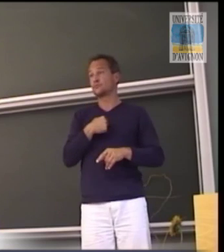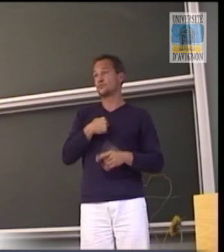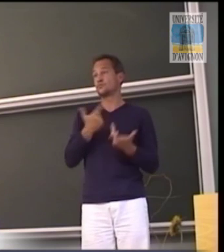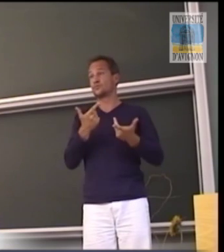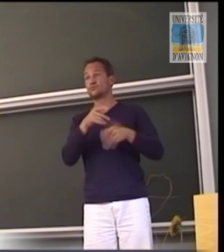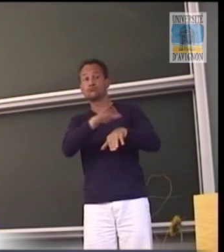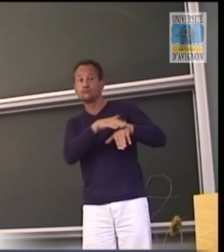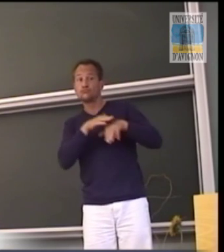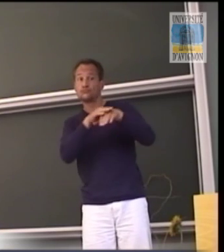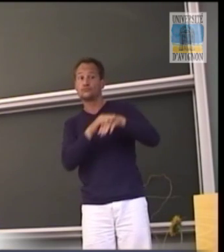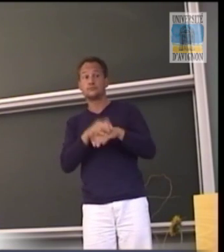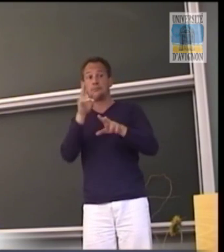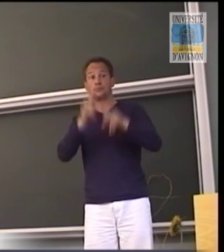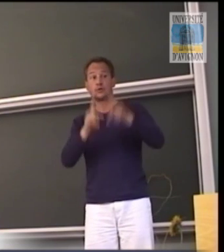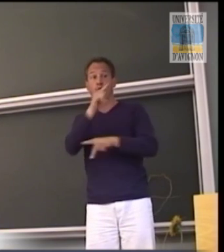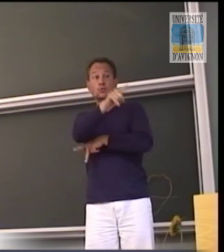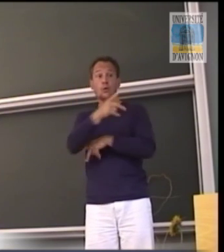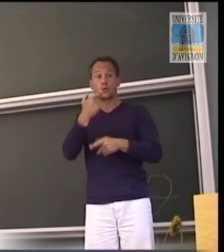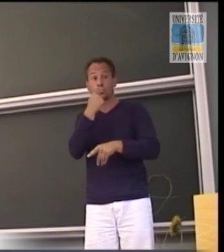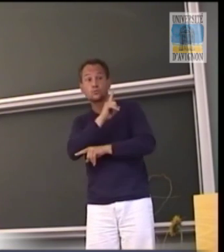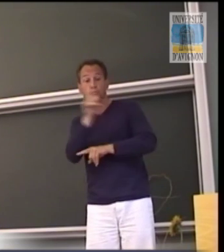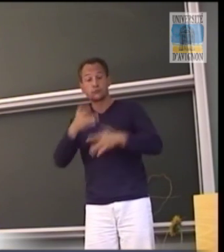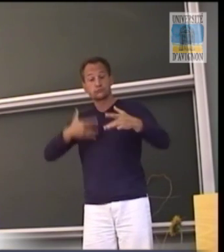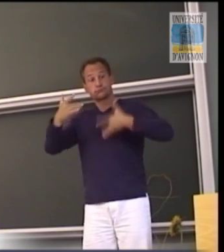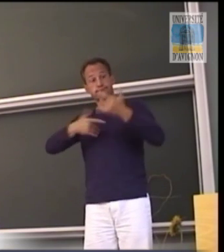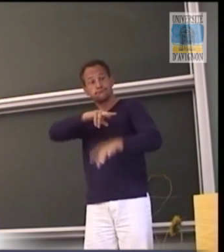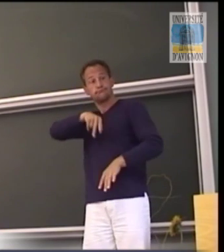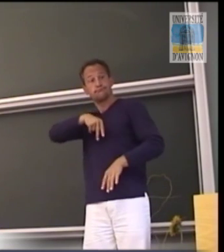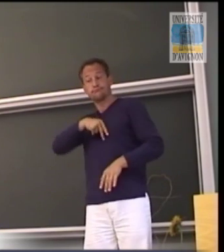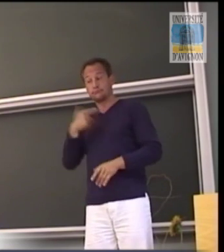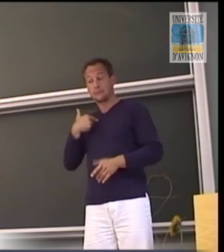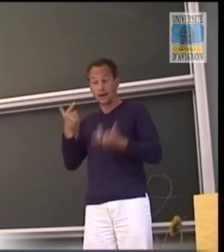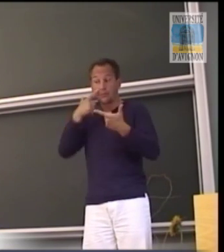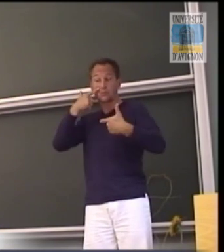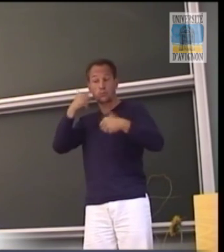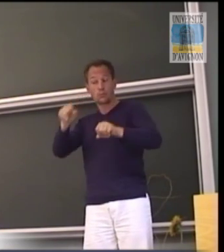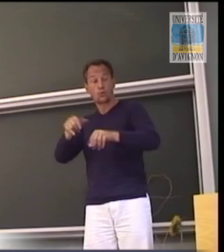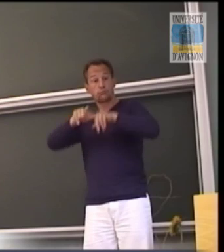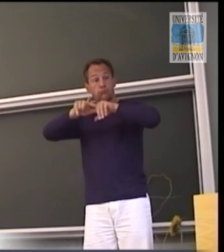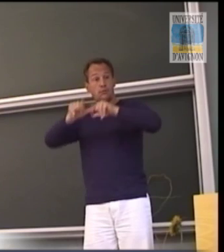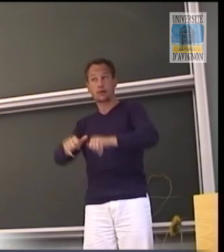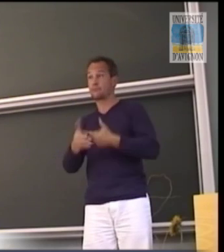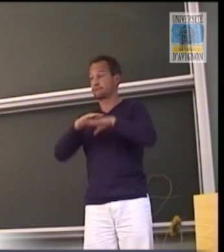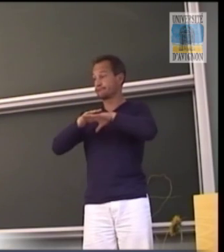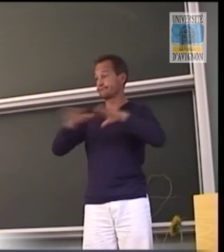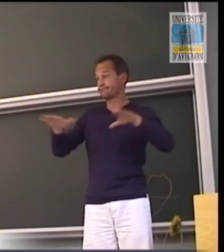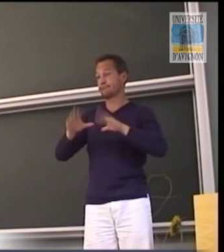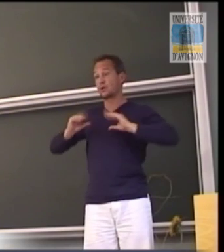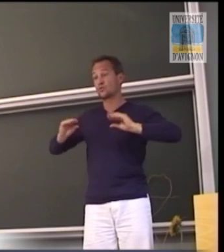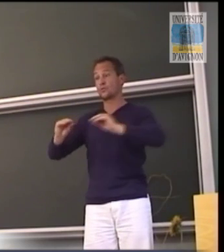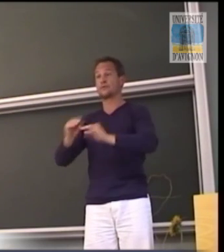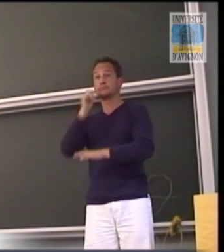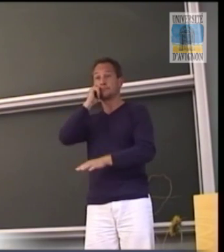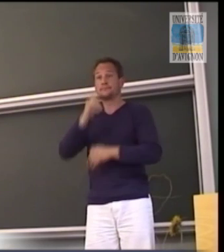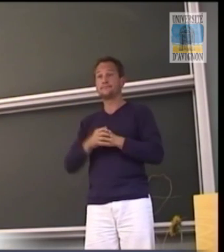théâtre peut-être ne l'intéressait pas, mais en tout cas existait. Il y avait des spectateurs, il y avait des auteurs, il y avait un lieu de spectacle